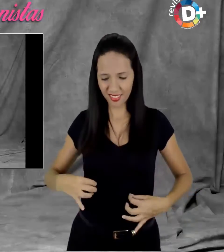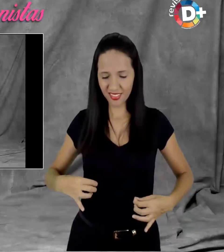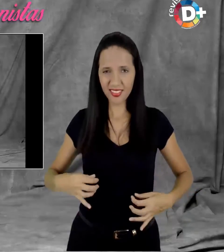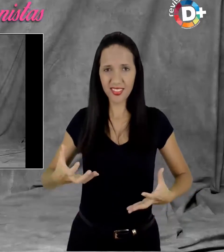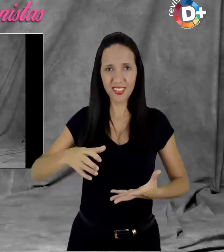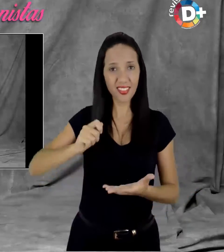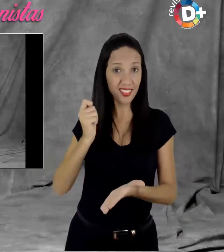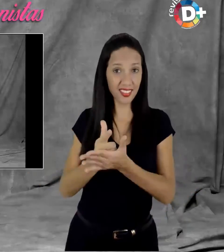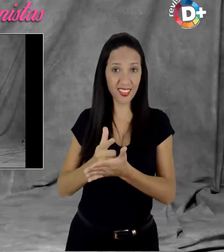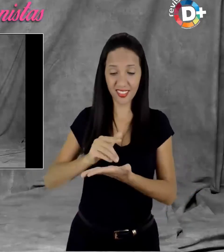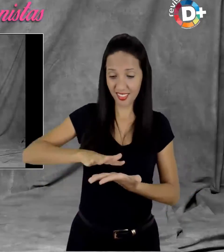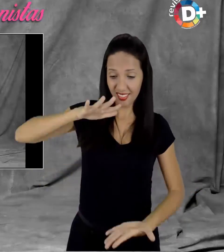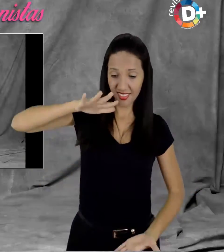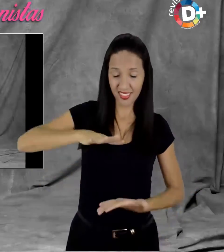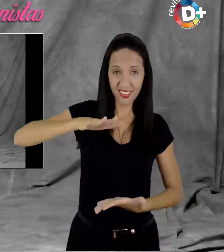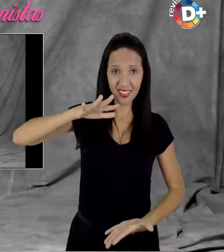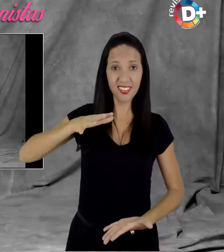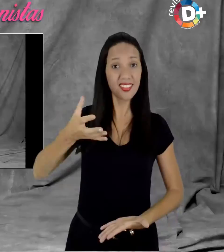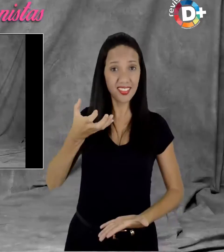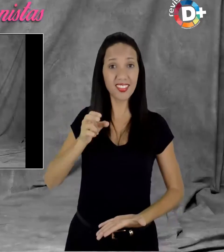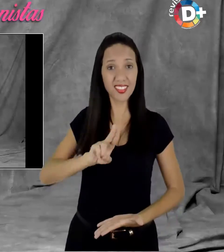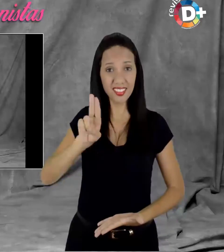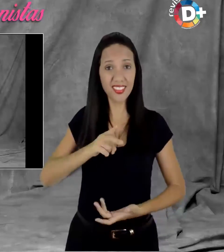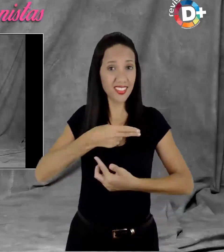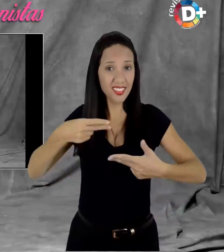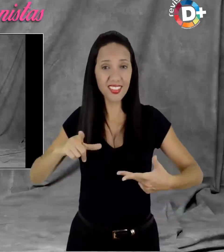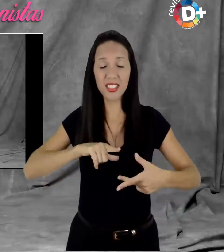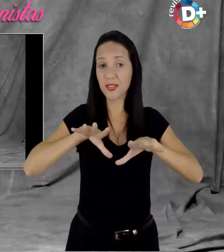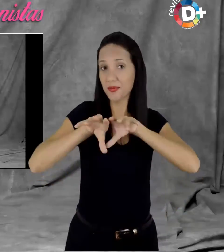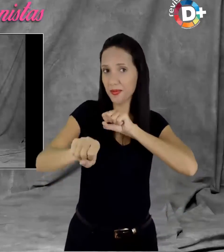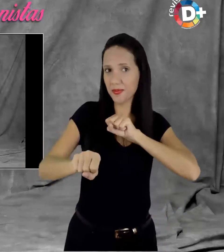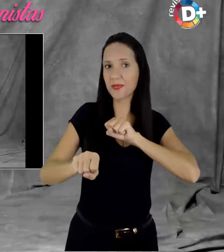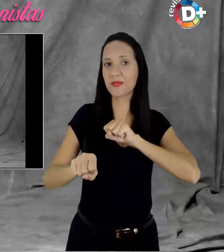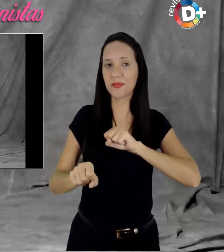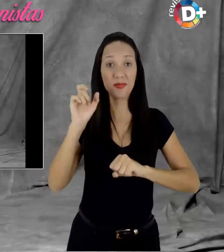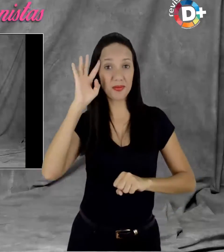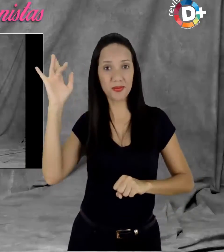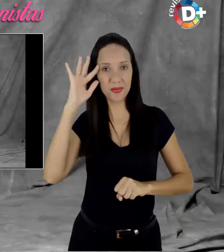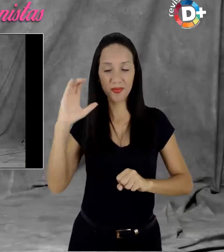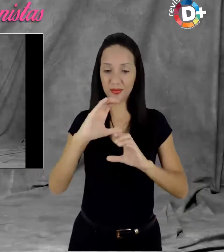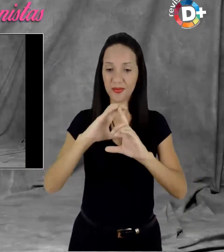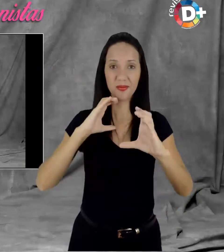que tem, que remédios toma, que roupa quer comprar e que número usa, também é formada